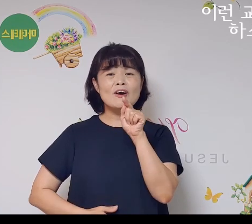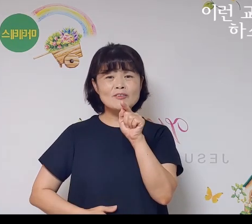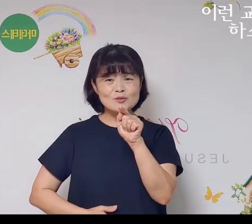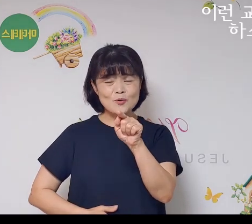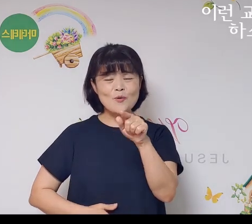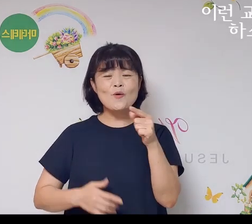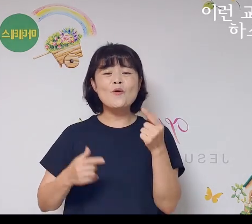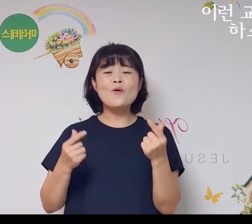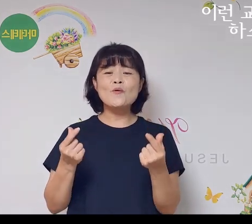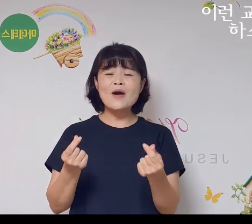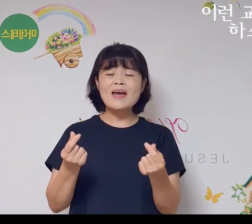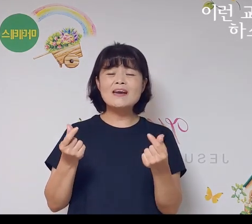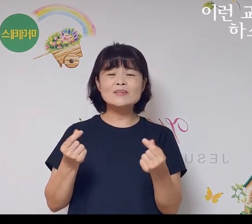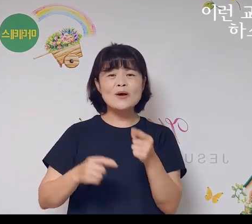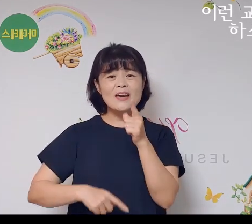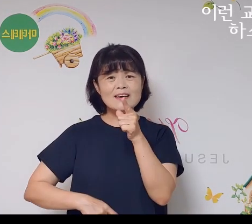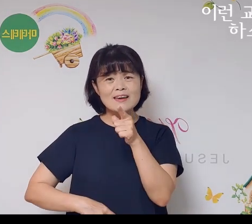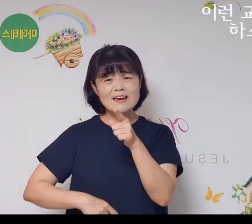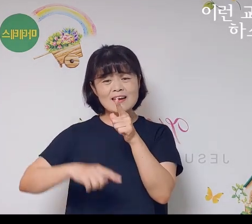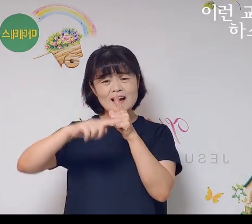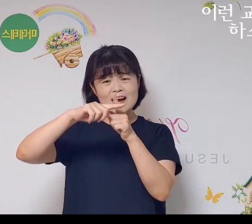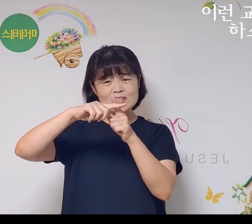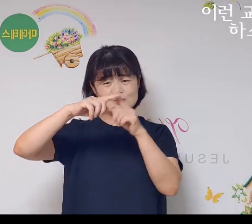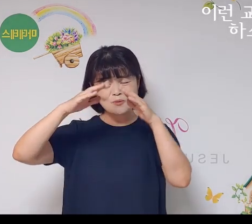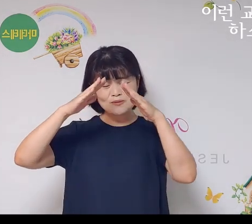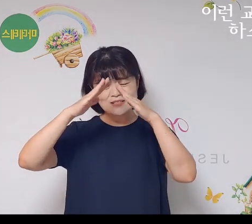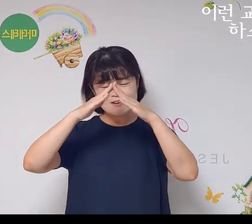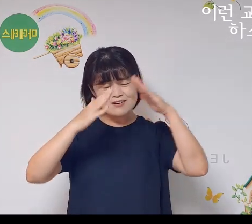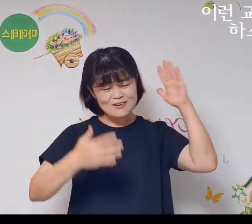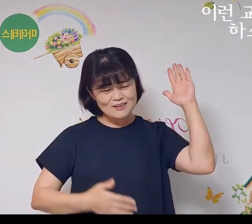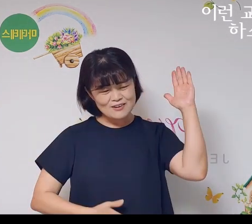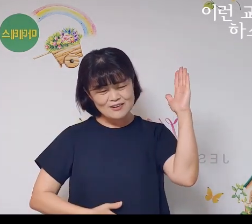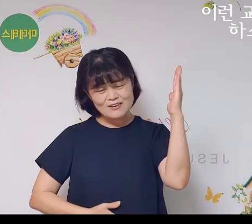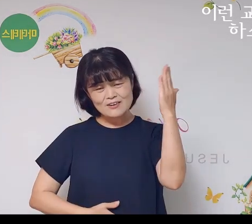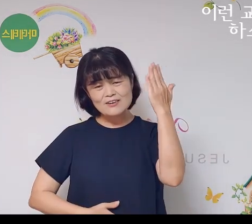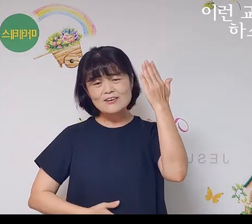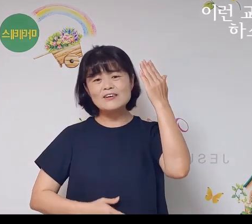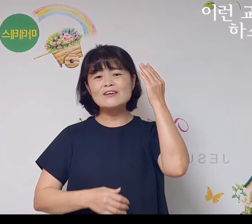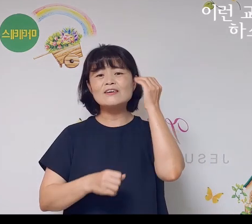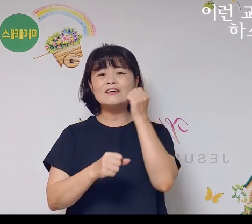이런 교회 되게 하소서.